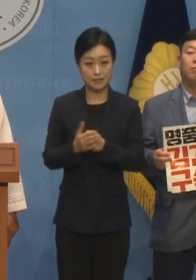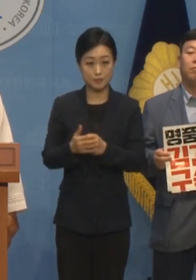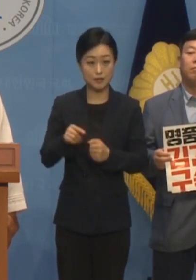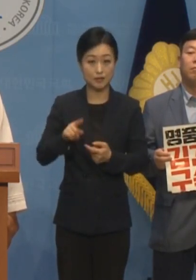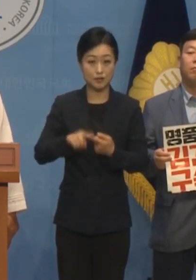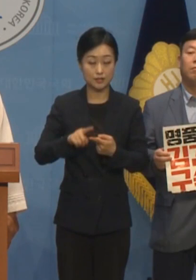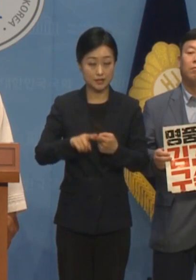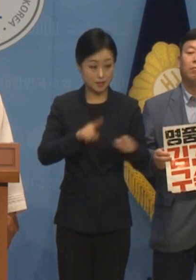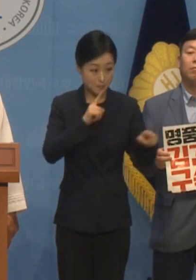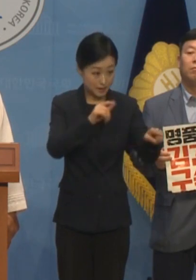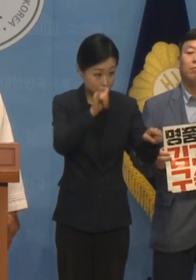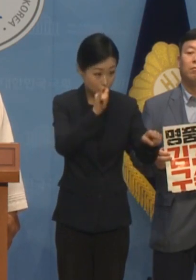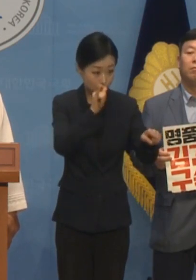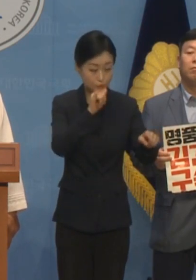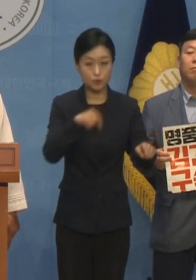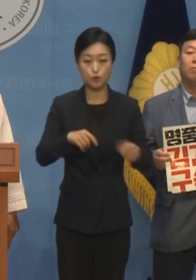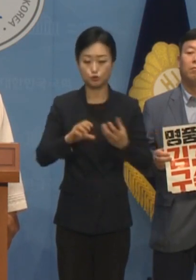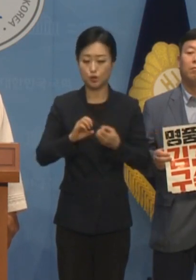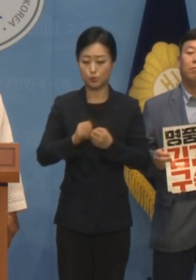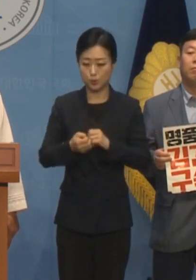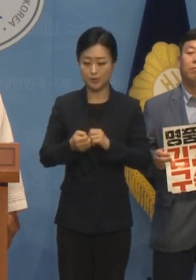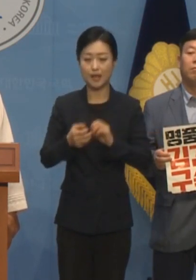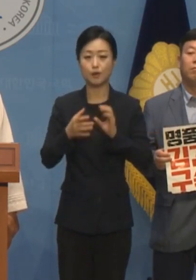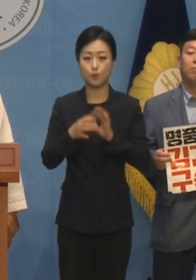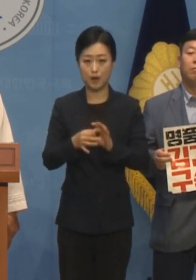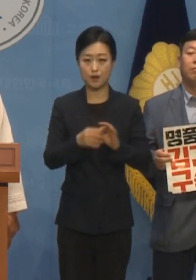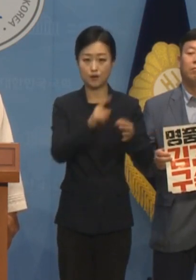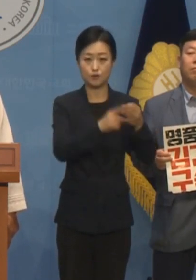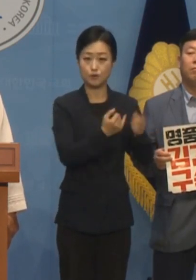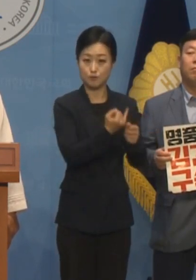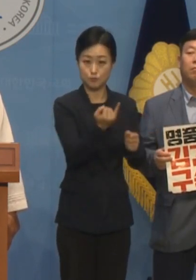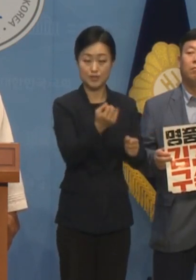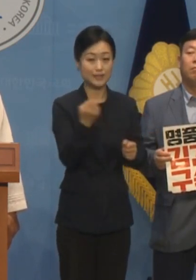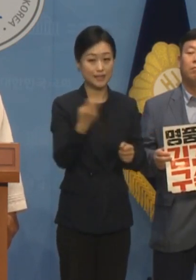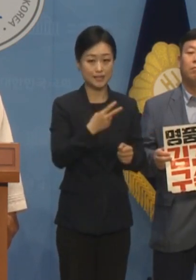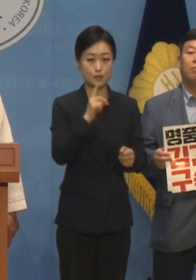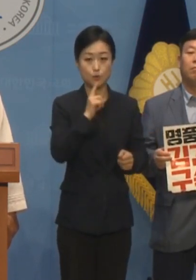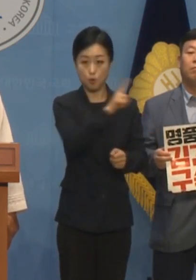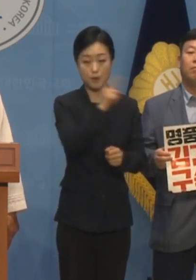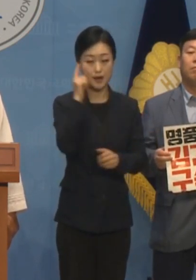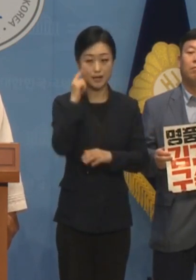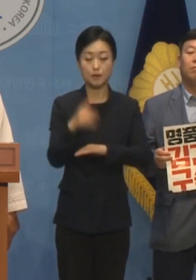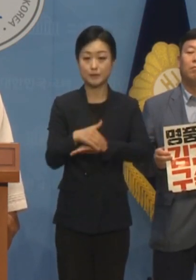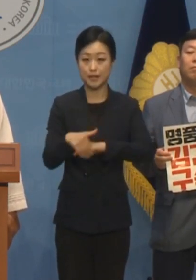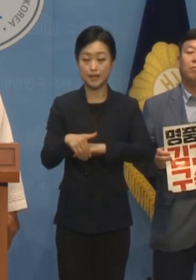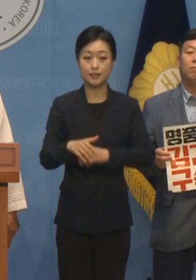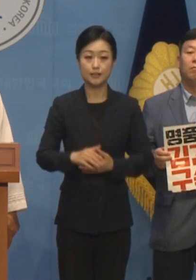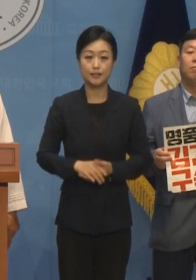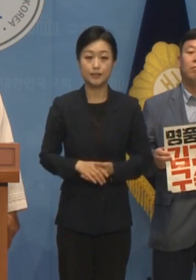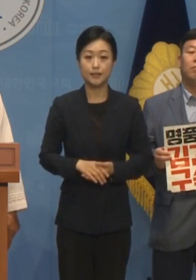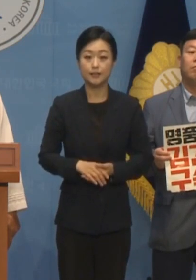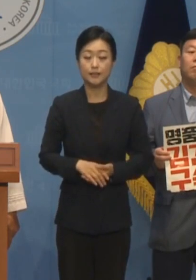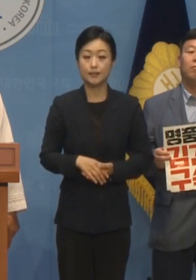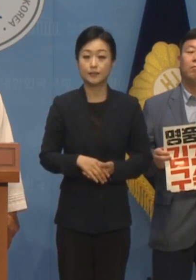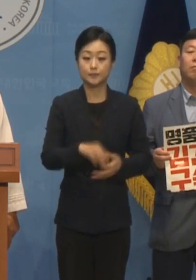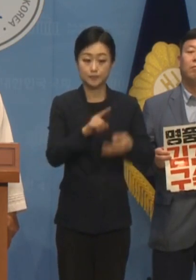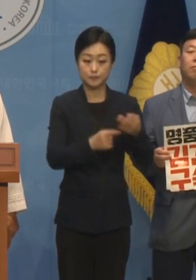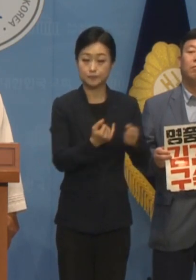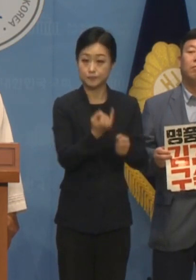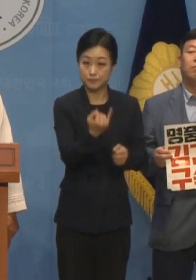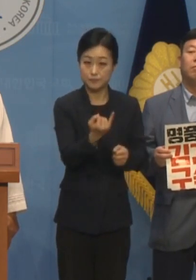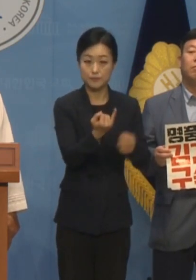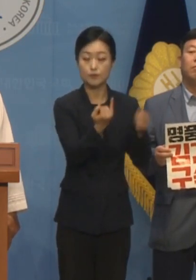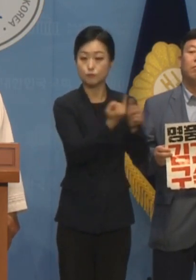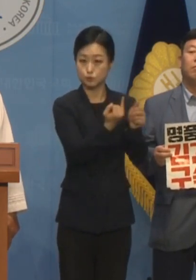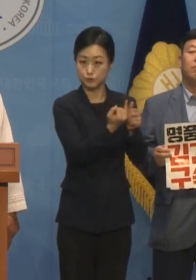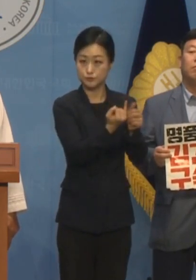그렇게 주장한다면 저희는 국정농단으로 김건희 씨를 다시 고발할 예정입니다. 기필코 김건희,